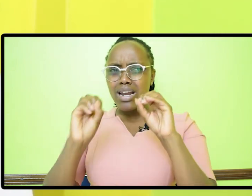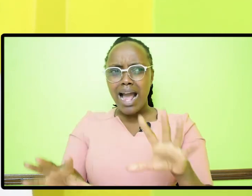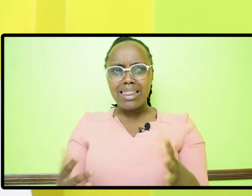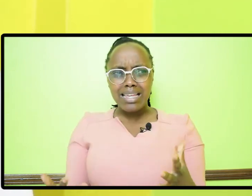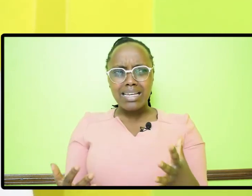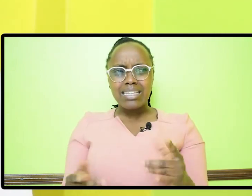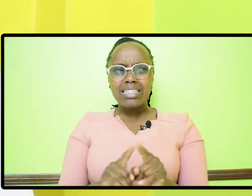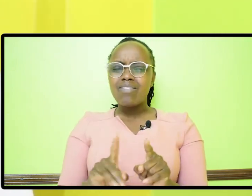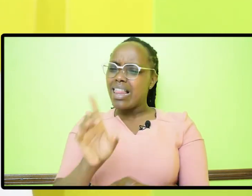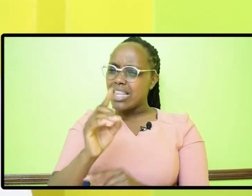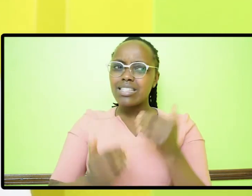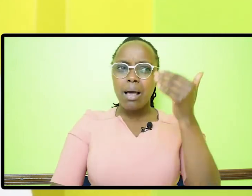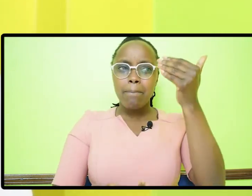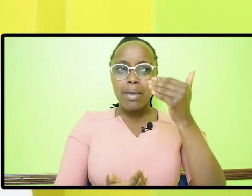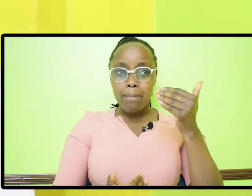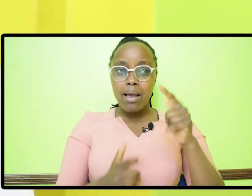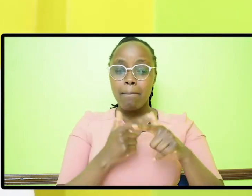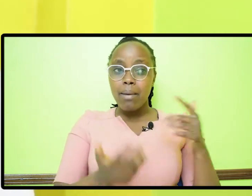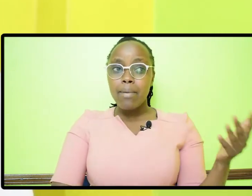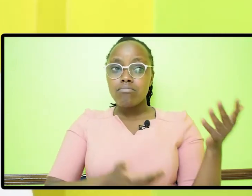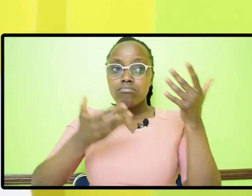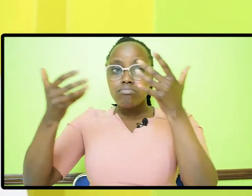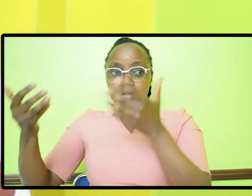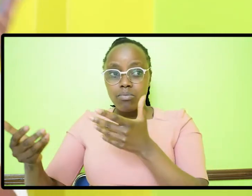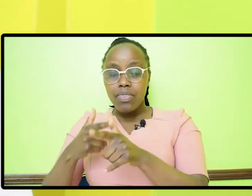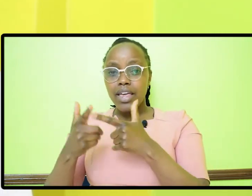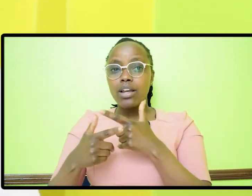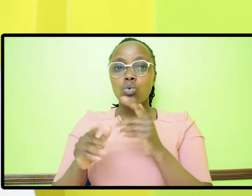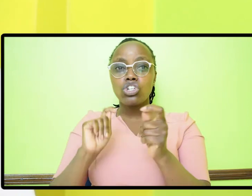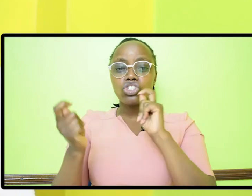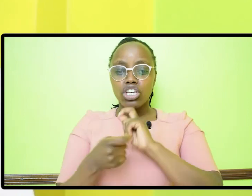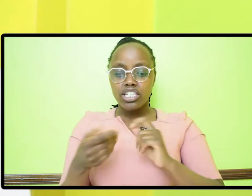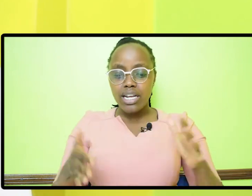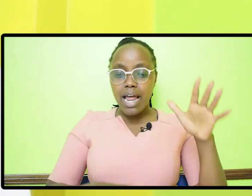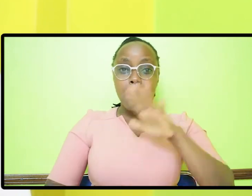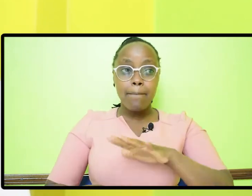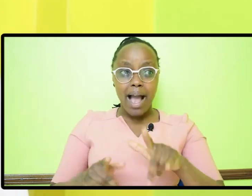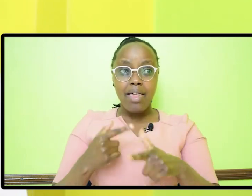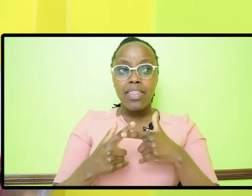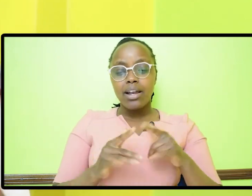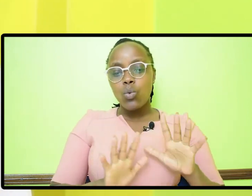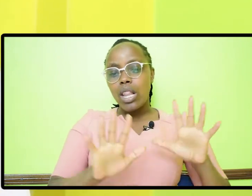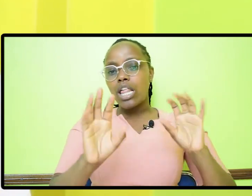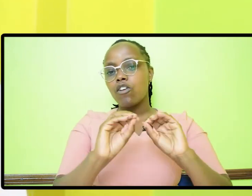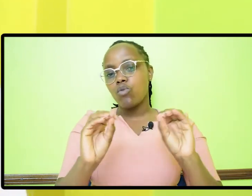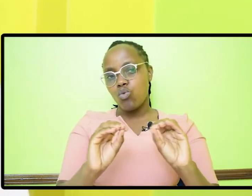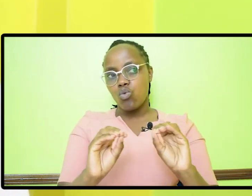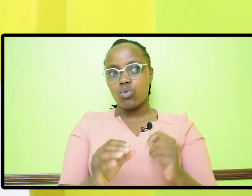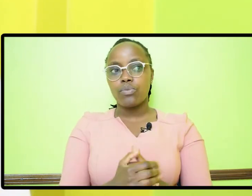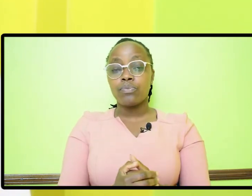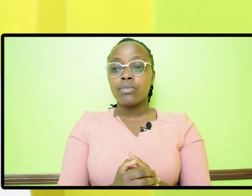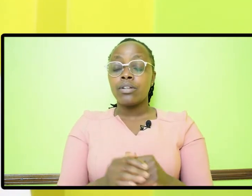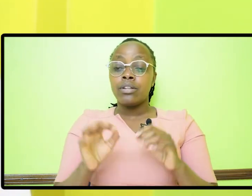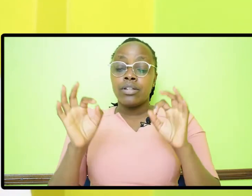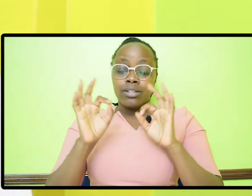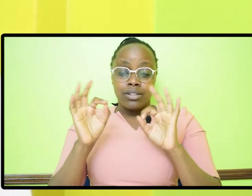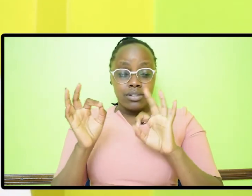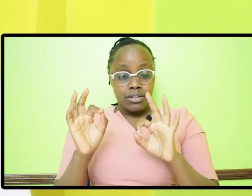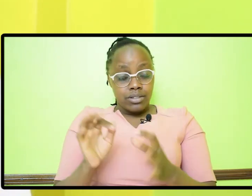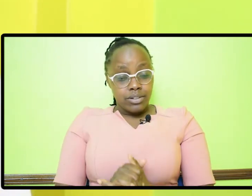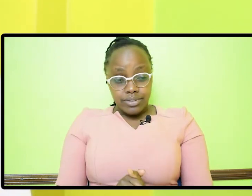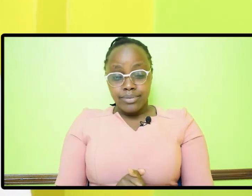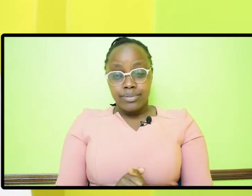move. Like, awe wacha kusumbua mtoto, nitamchukua nikimchange diaper, ndio tushughulike naye, ndio nisimuache.